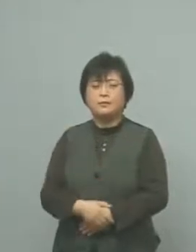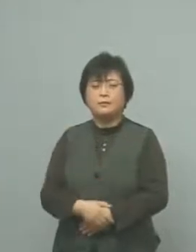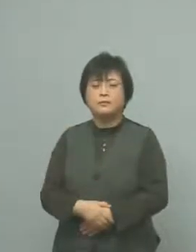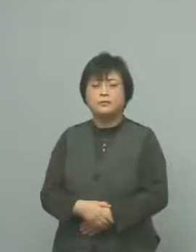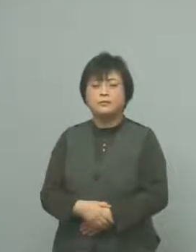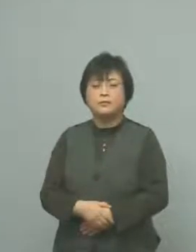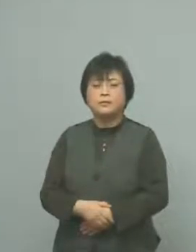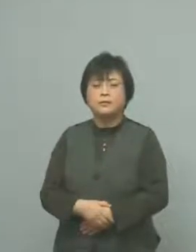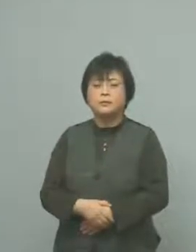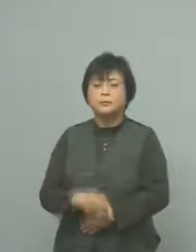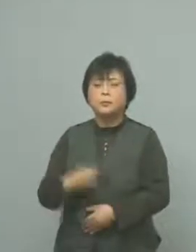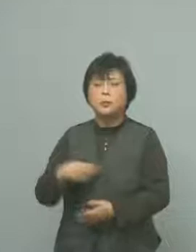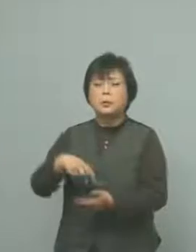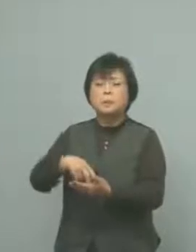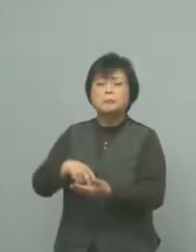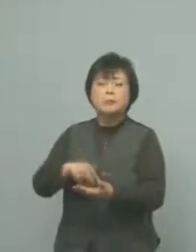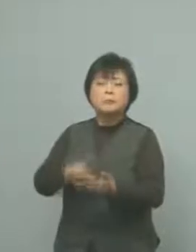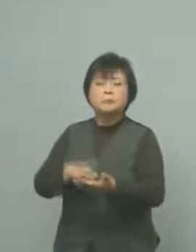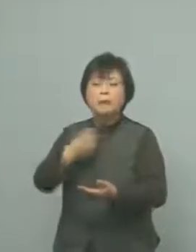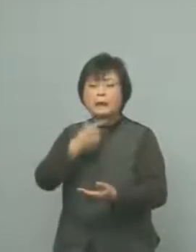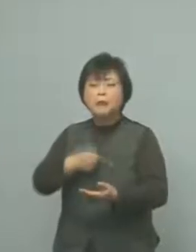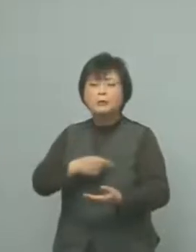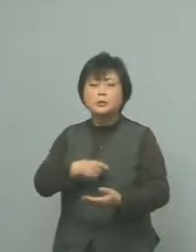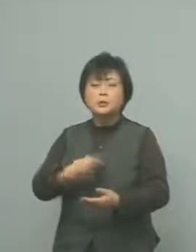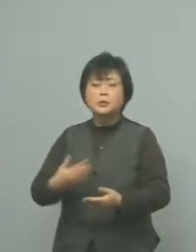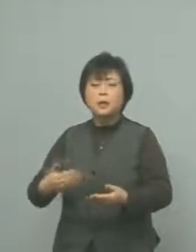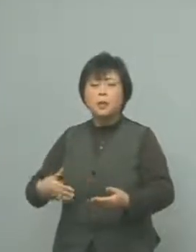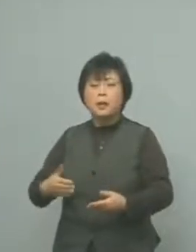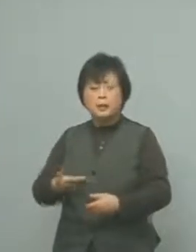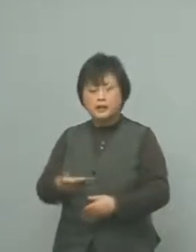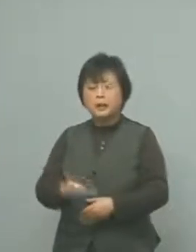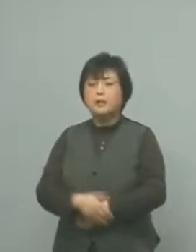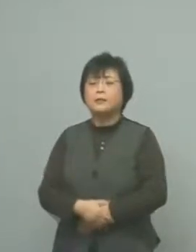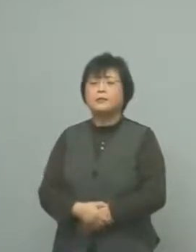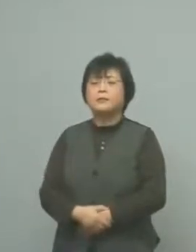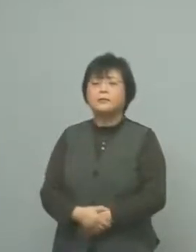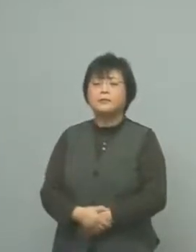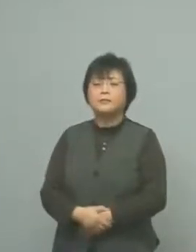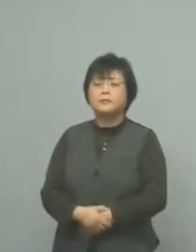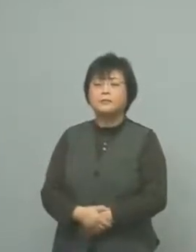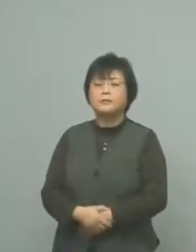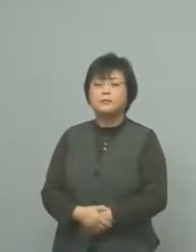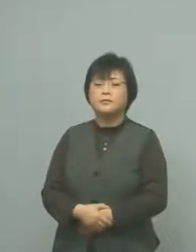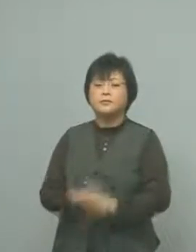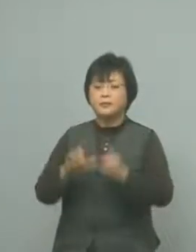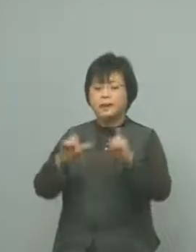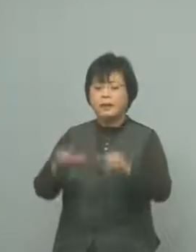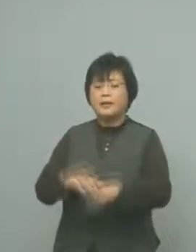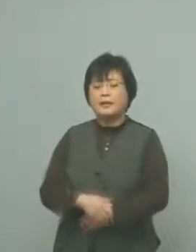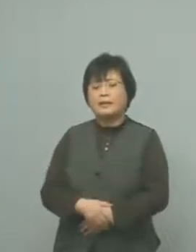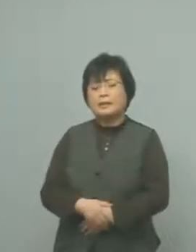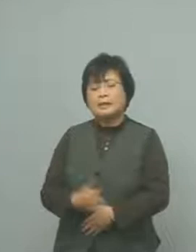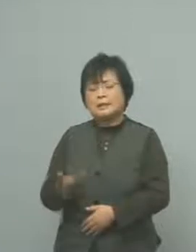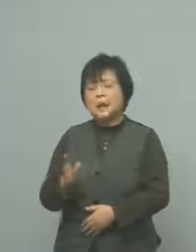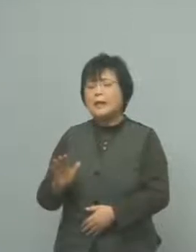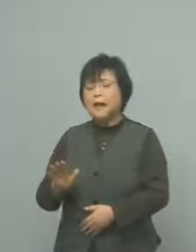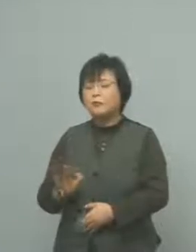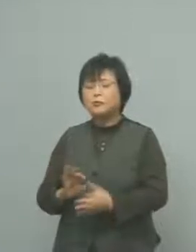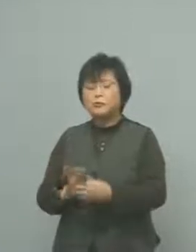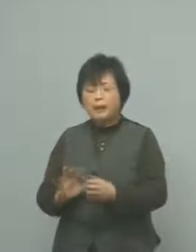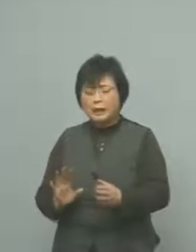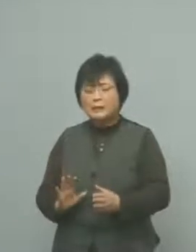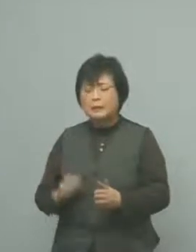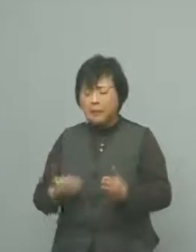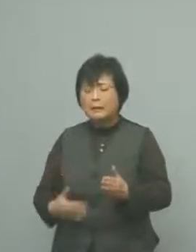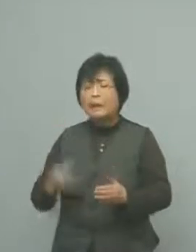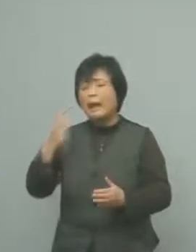とか、決めたいとかっていう気持ちもない。それも、 まあ、 ないとかあるとかじゃなくて、まだちょっ